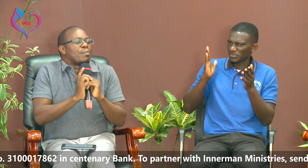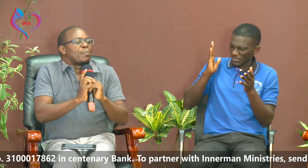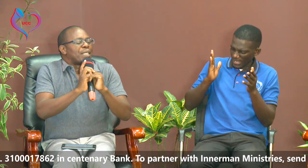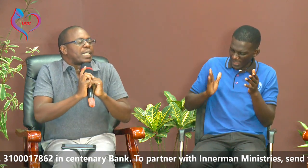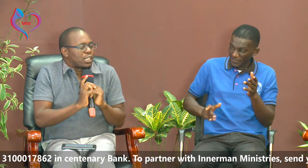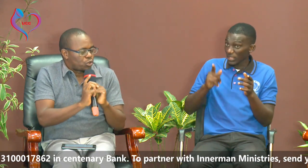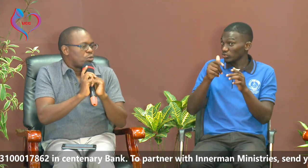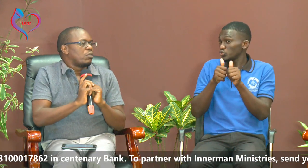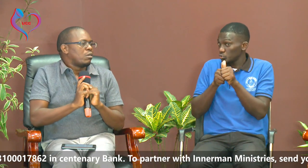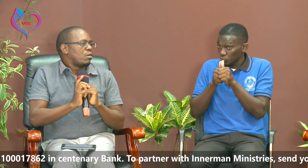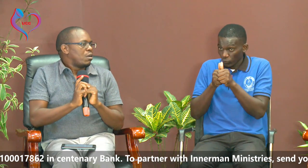mu mpisa ezo.